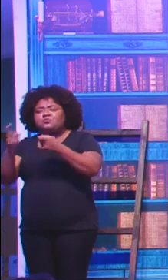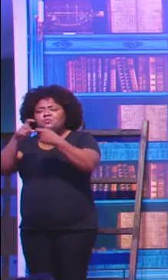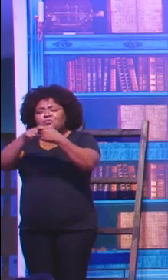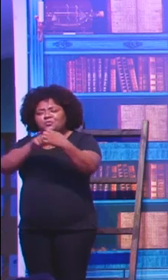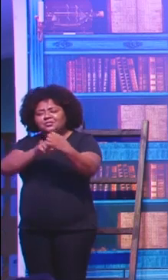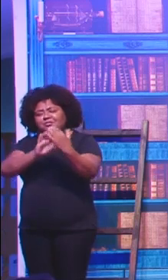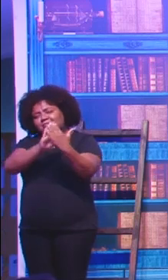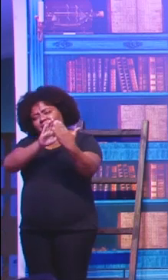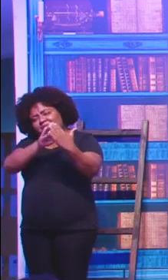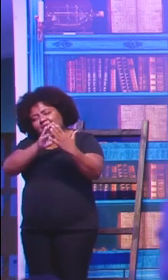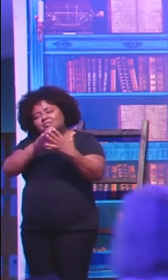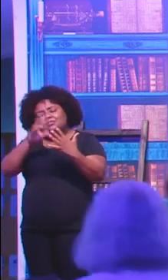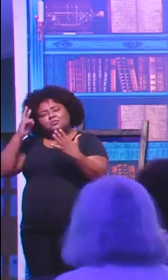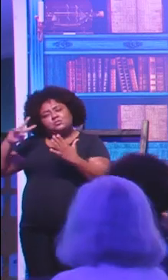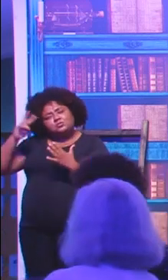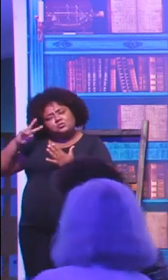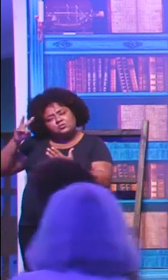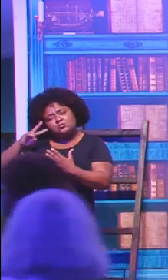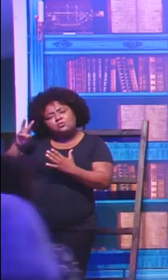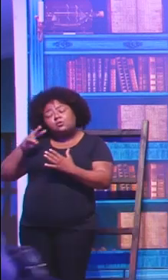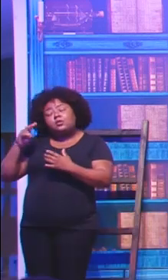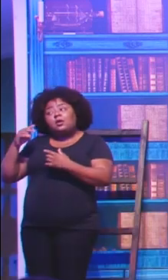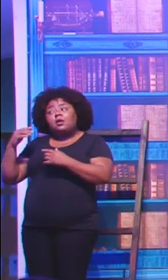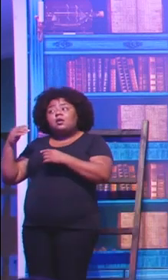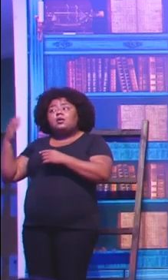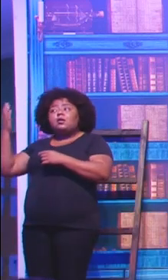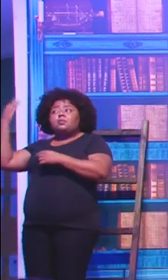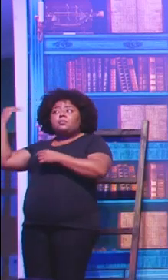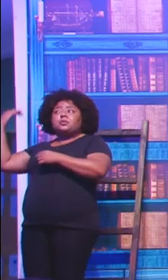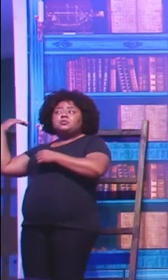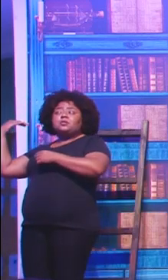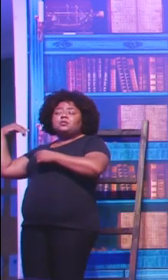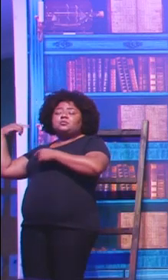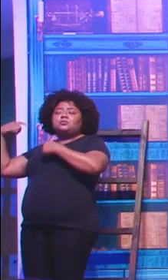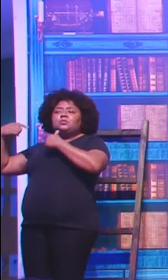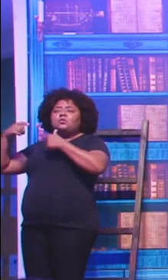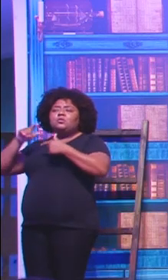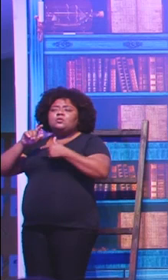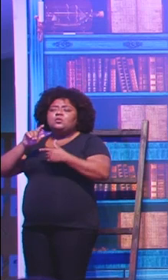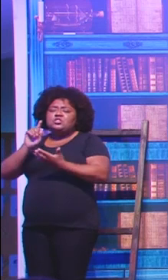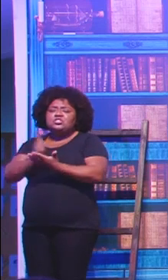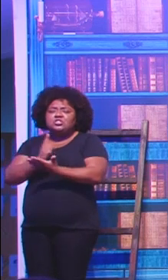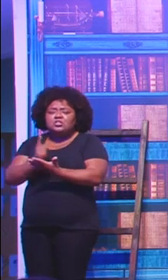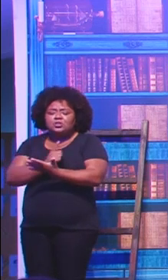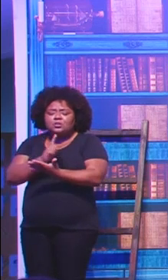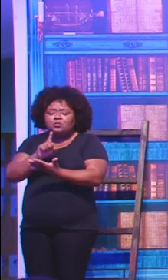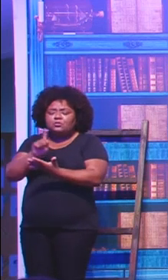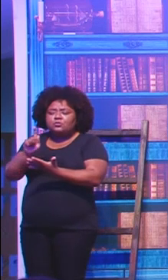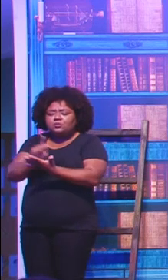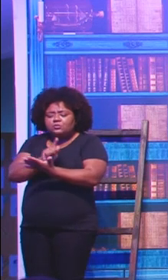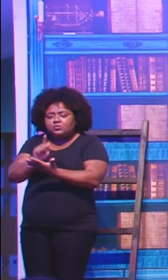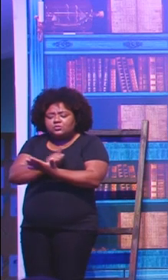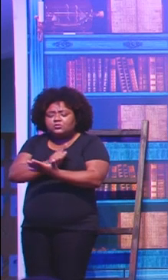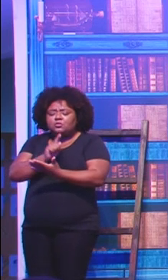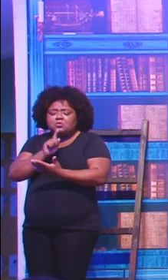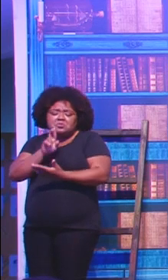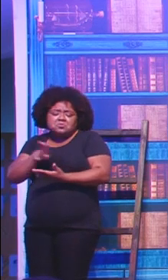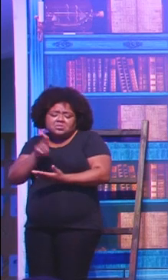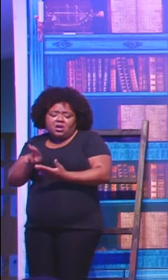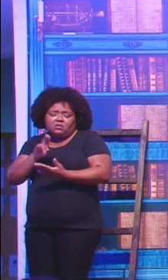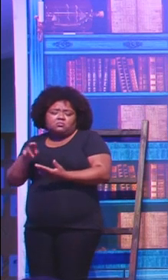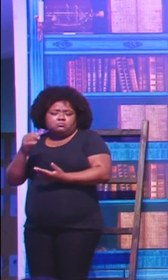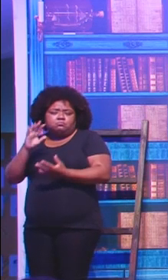essa história maravilhosa, retomando um pouco desse gênero que estava aí bem em desuso. E me ocorreu de te perguntar